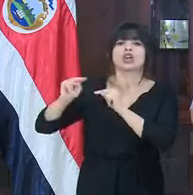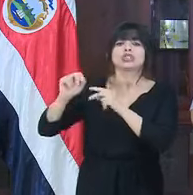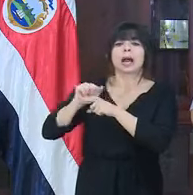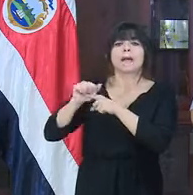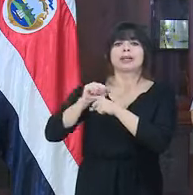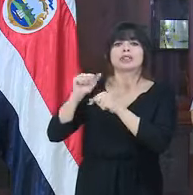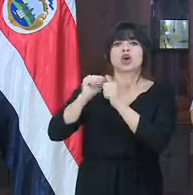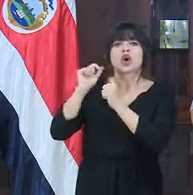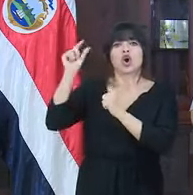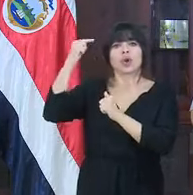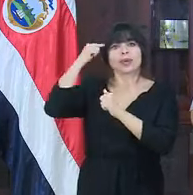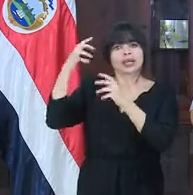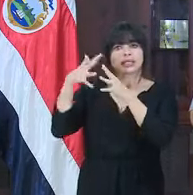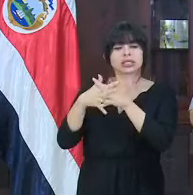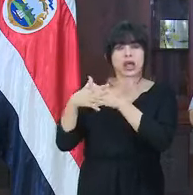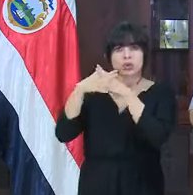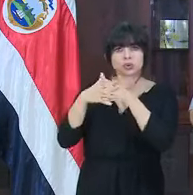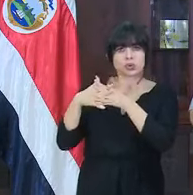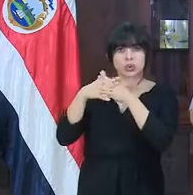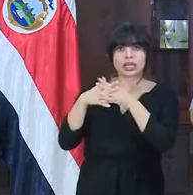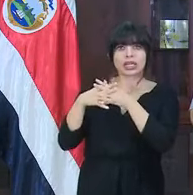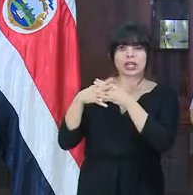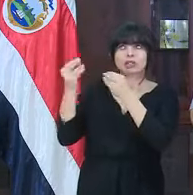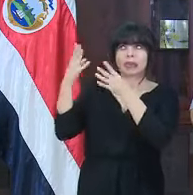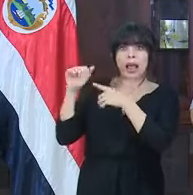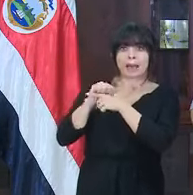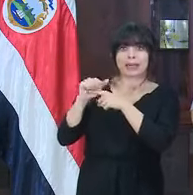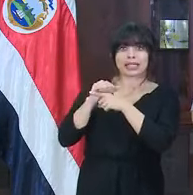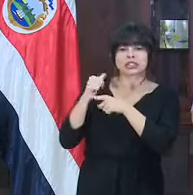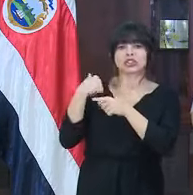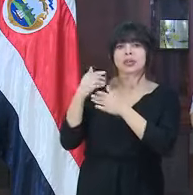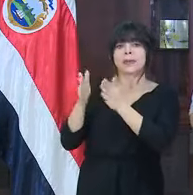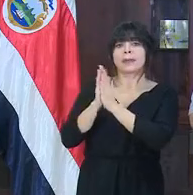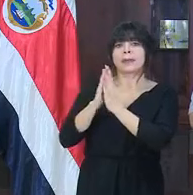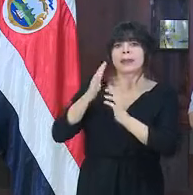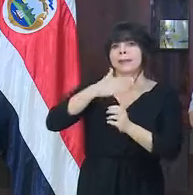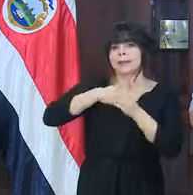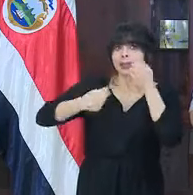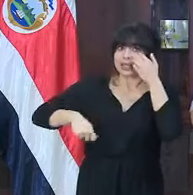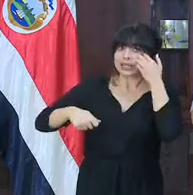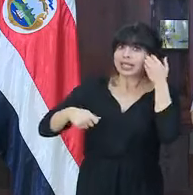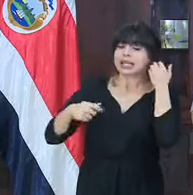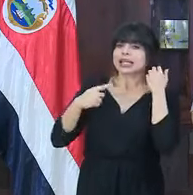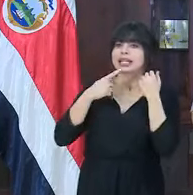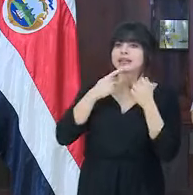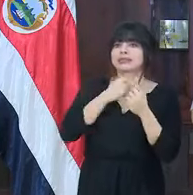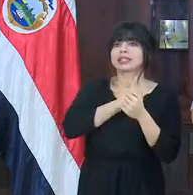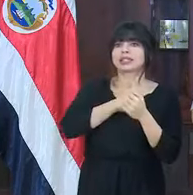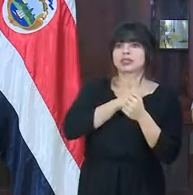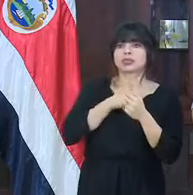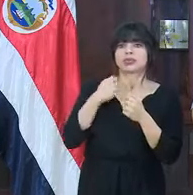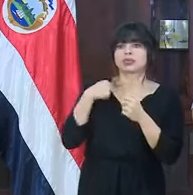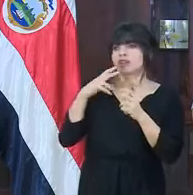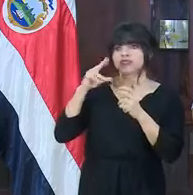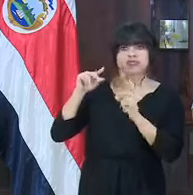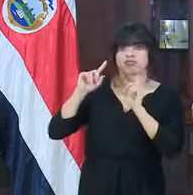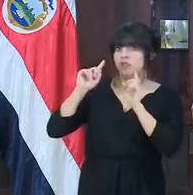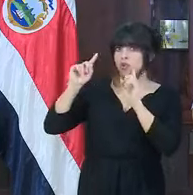con el gobierno de los Estados Unidos, y me parece oportuno. Yo le pedí al presidente que me excusara de ir,